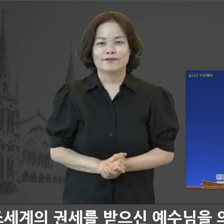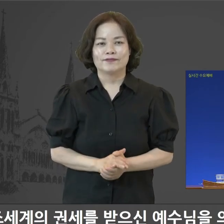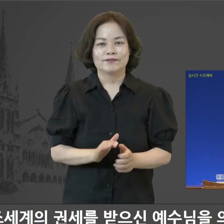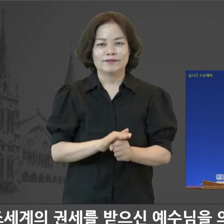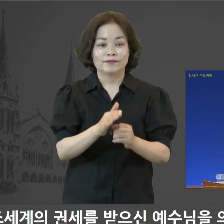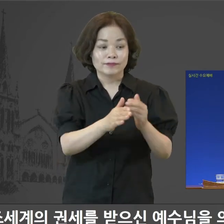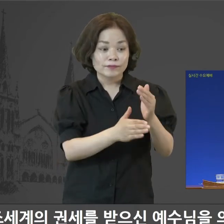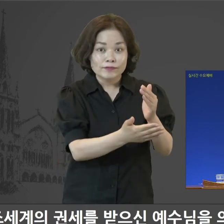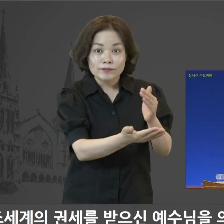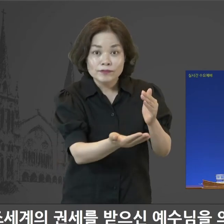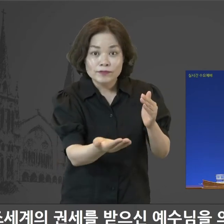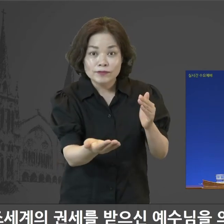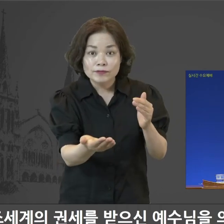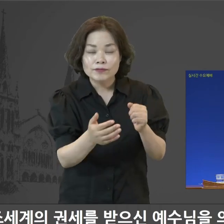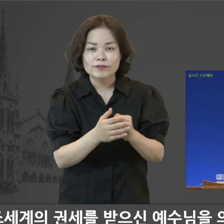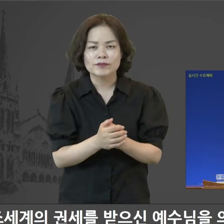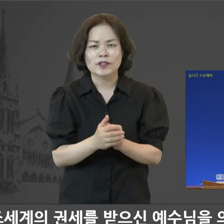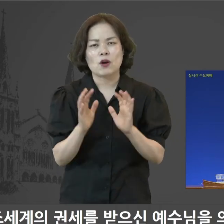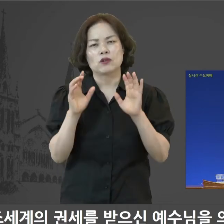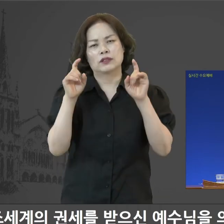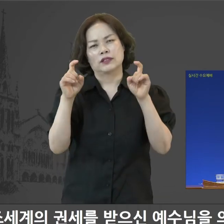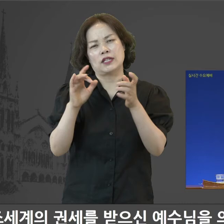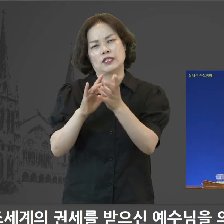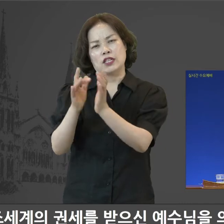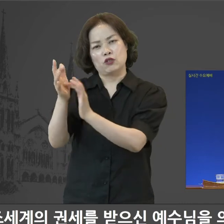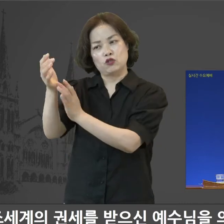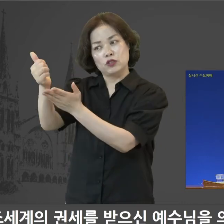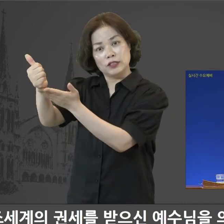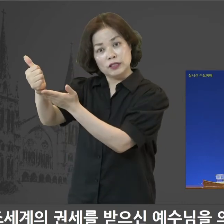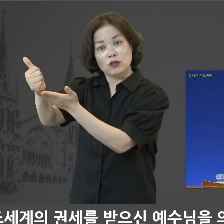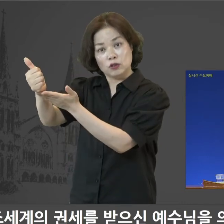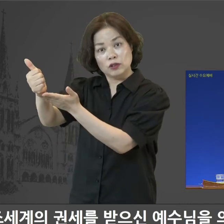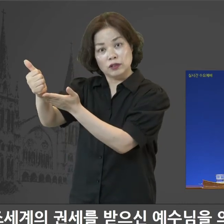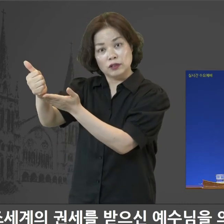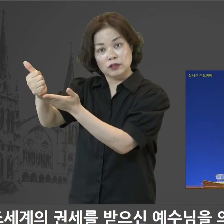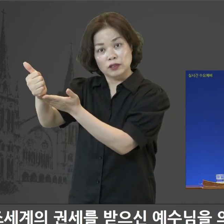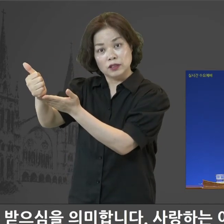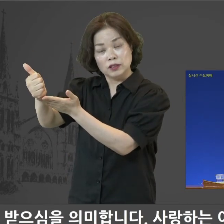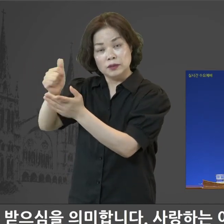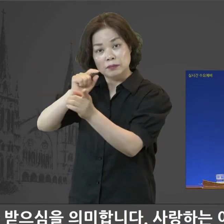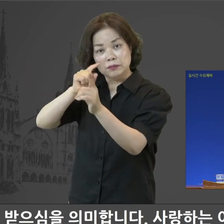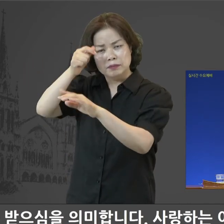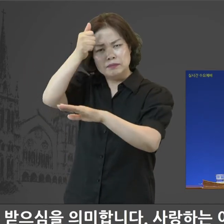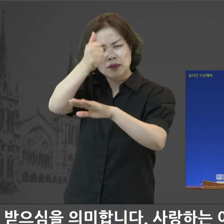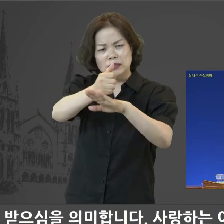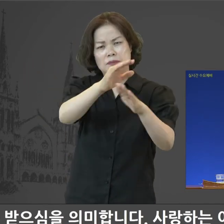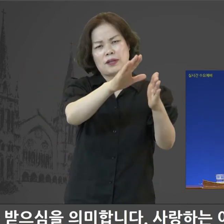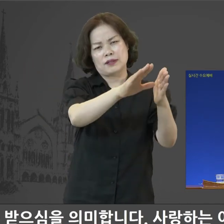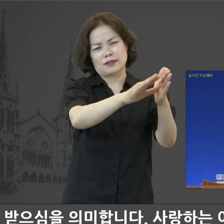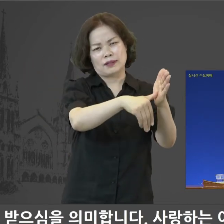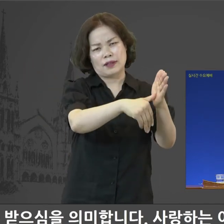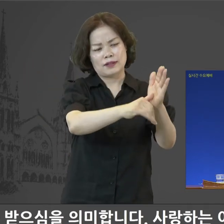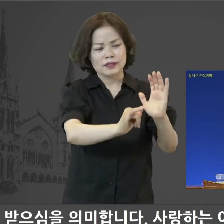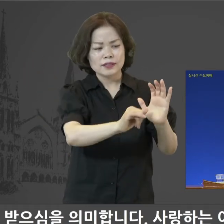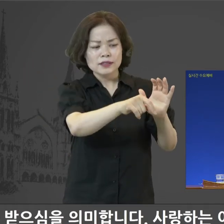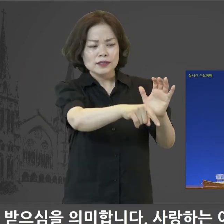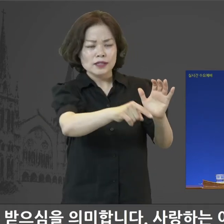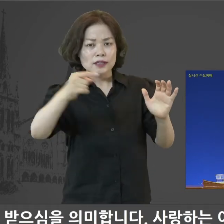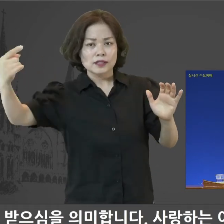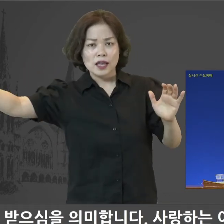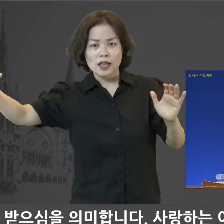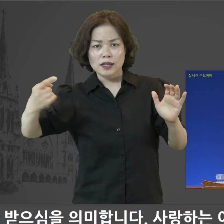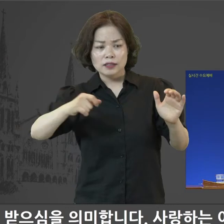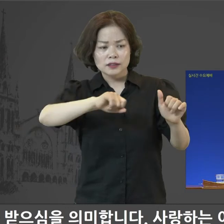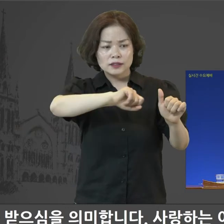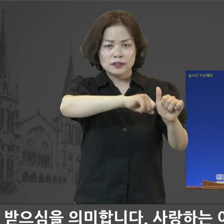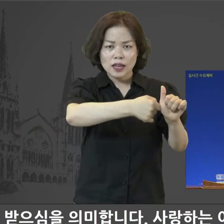사랑하는 성도 여러분, 어린 양 되신 그리스도께서 이 말세에 이 세상에 임할